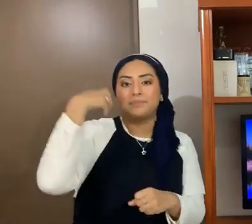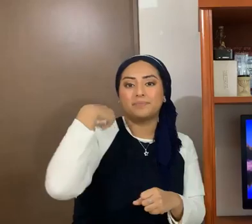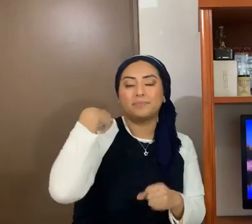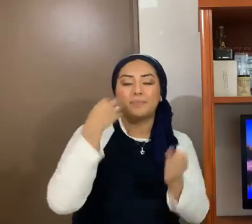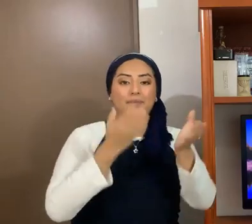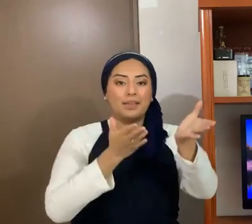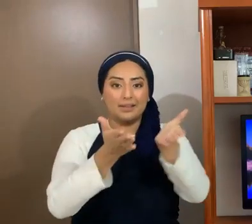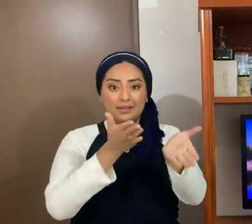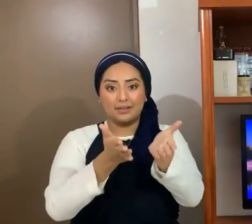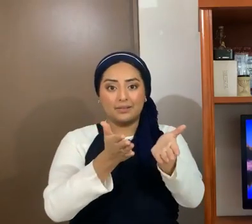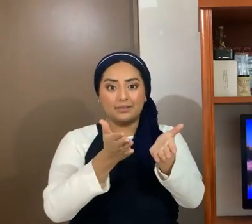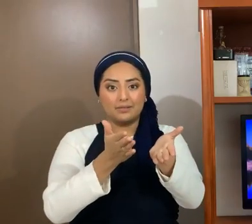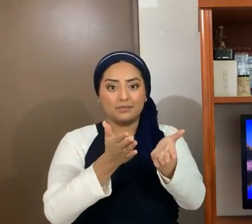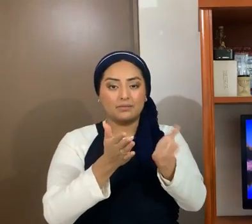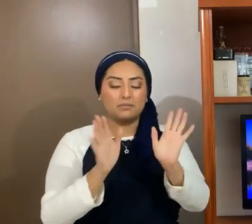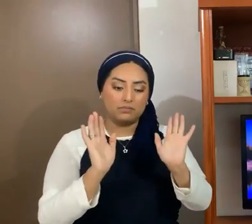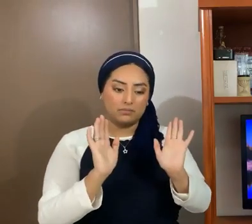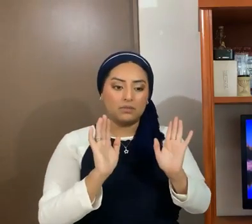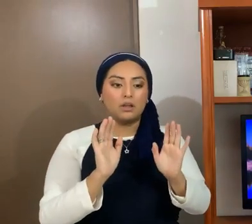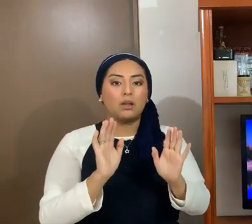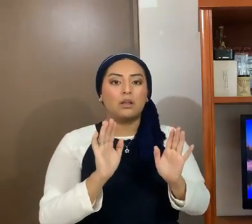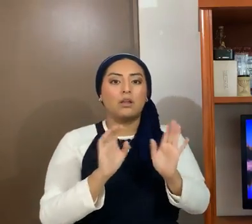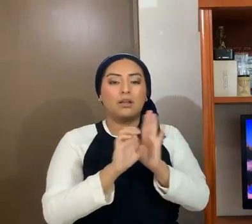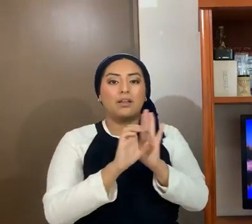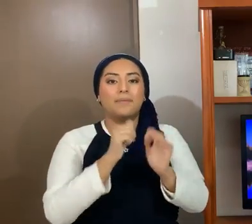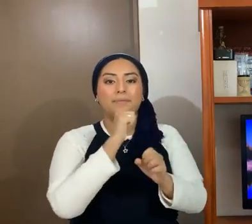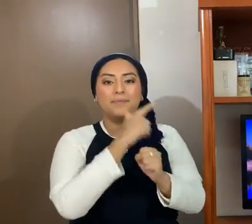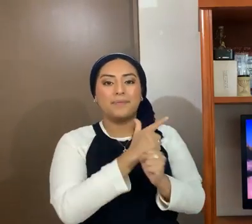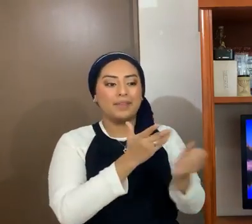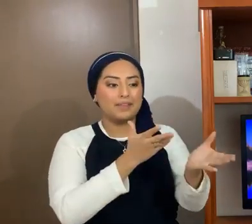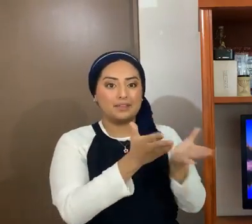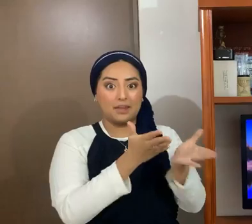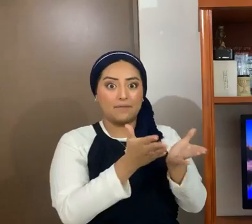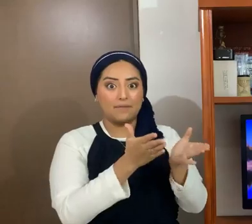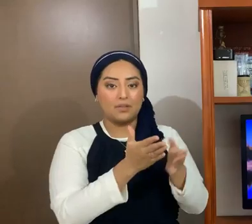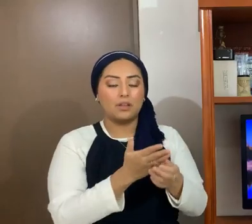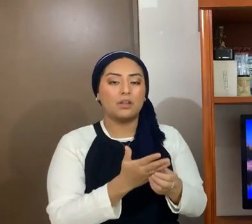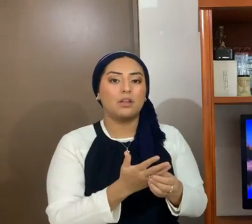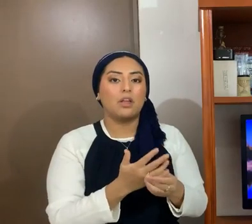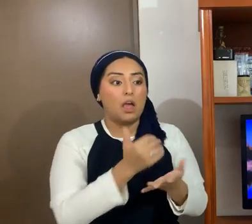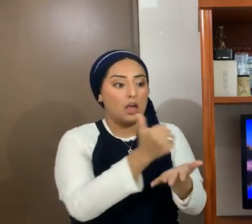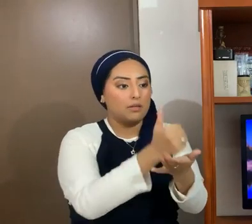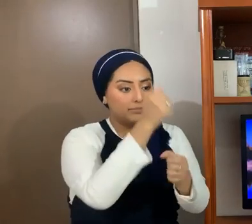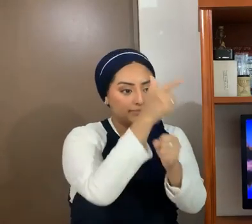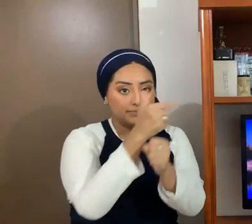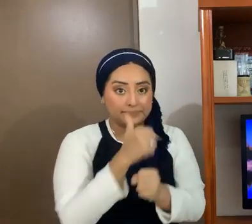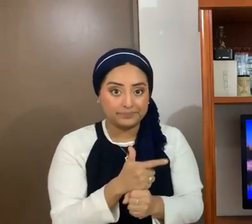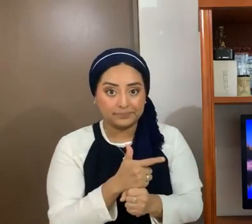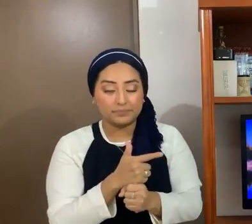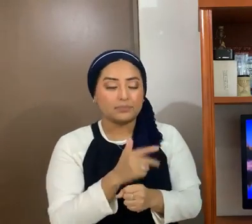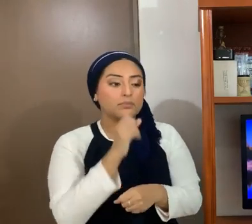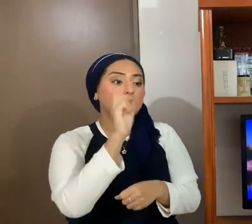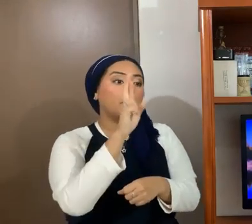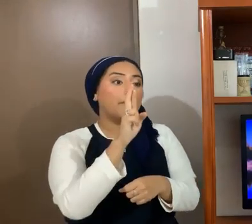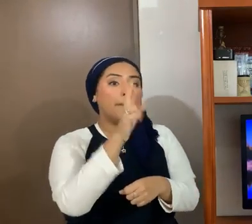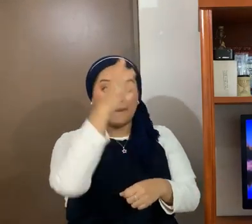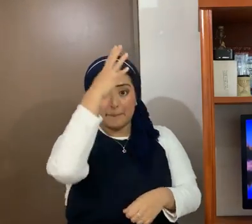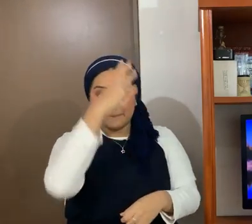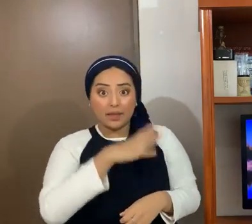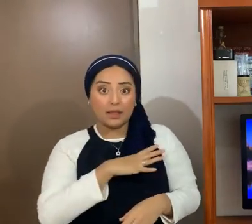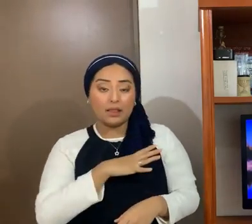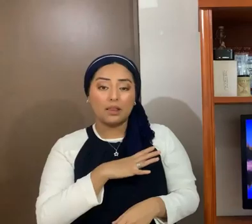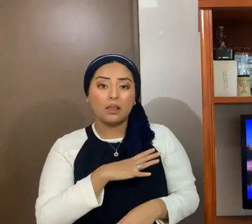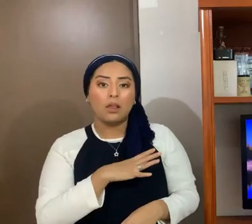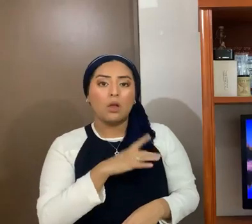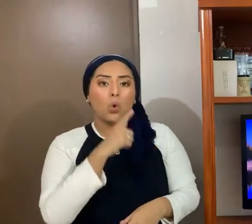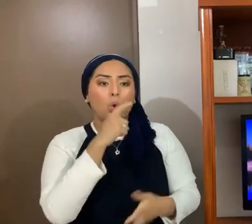un ministerio, vamos a poner el caso de las servidoras, las que sirven a atender a los hermanos, ¿verdad? O en el caso de los varones,